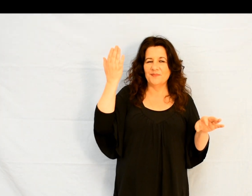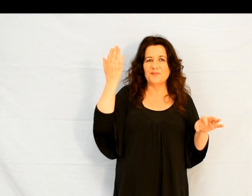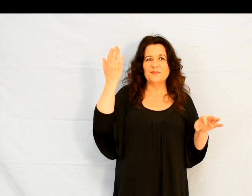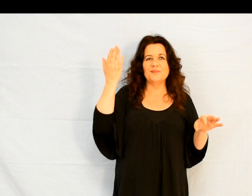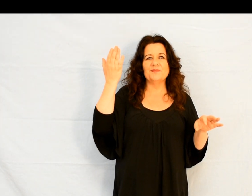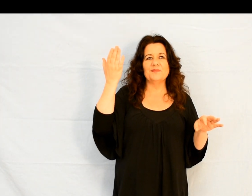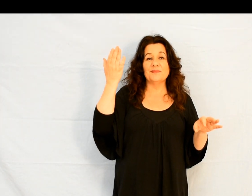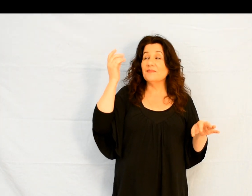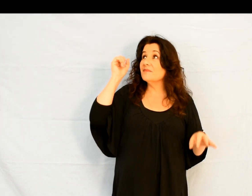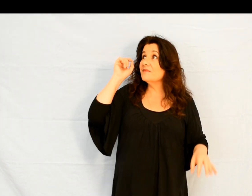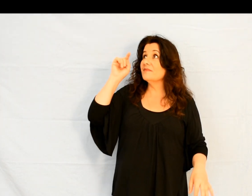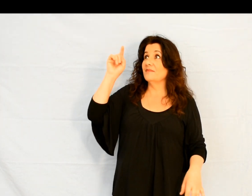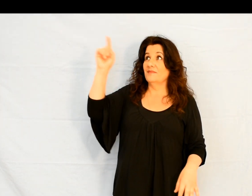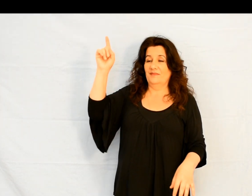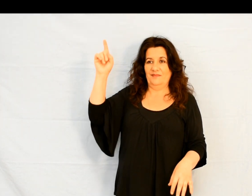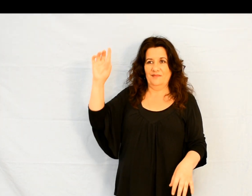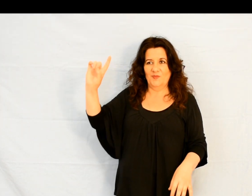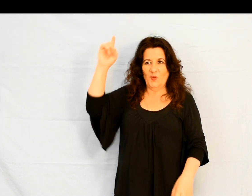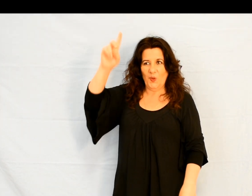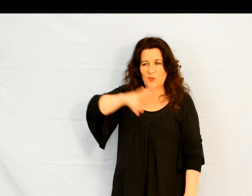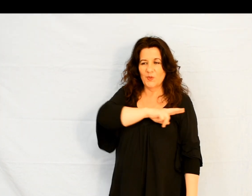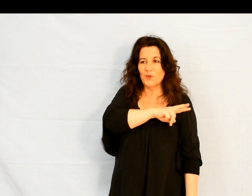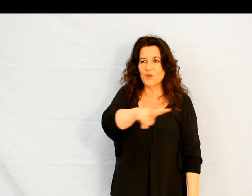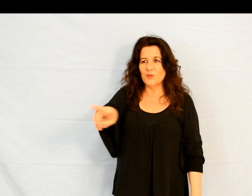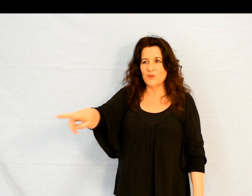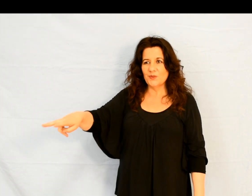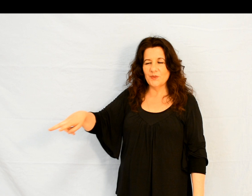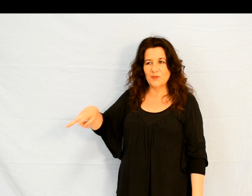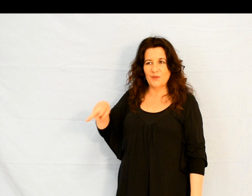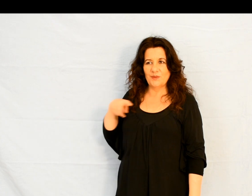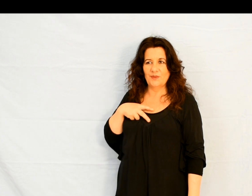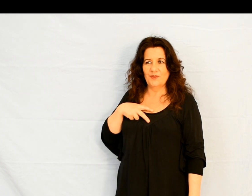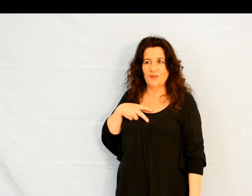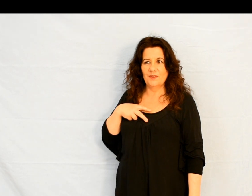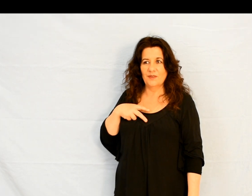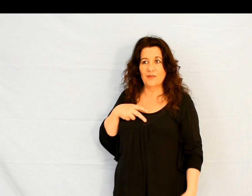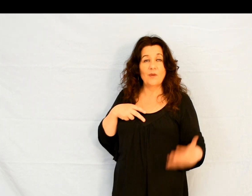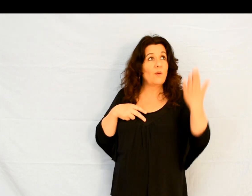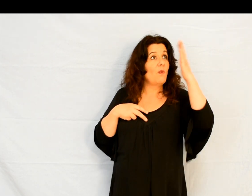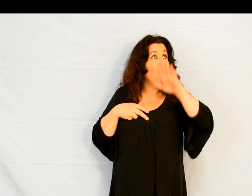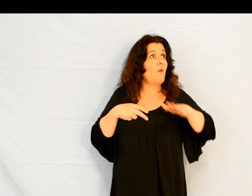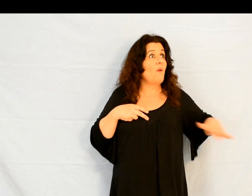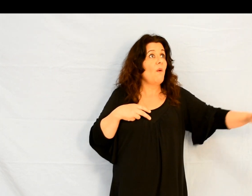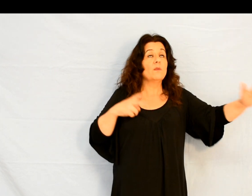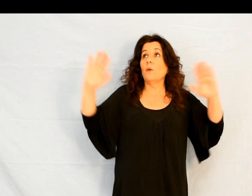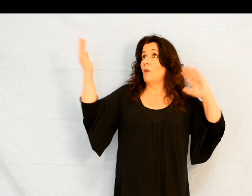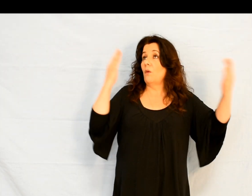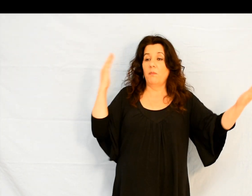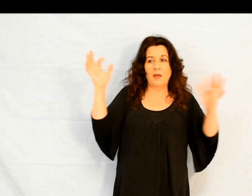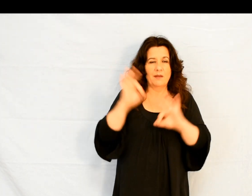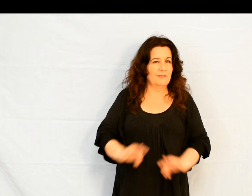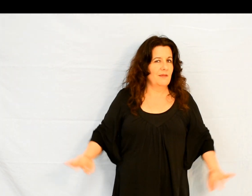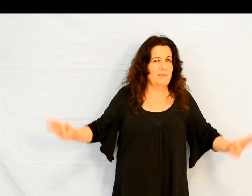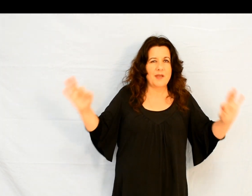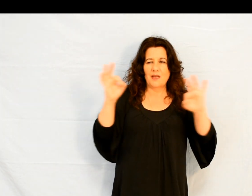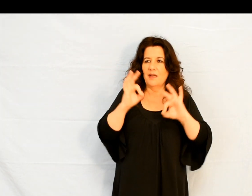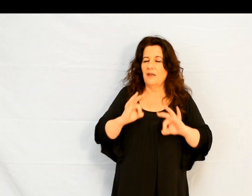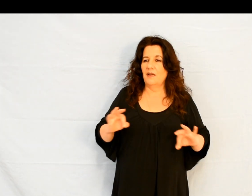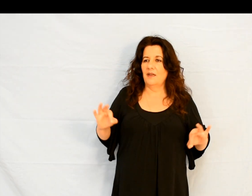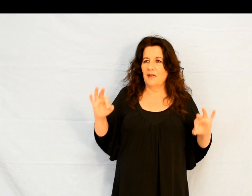C'est lui qui est notre Dieu. Aucun autre ne lui est comparable. Il a découvert les